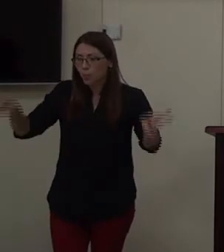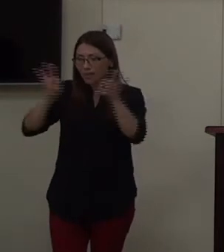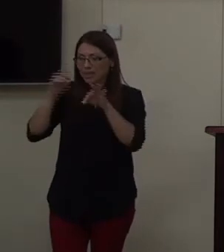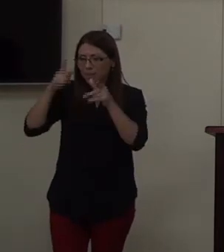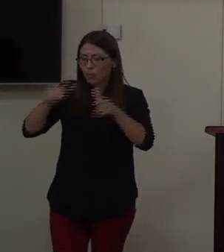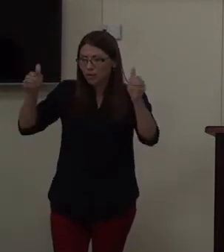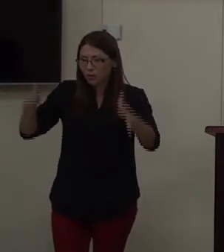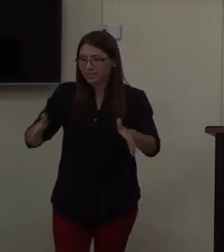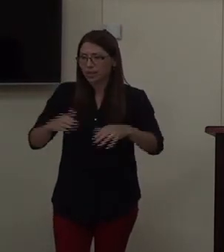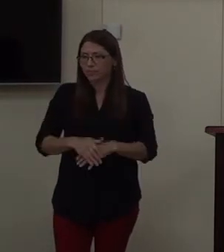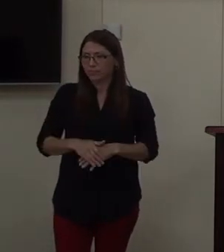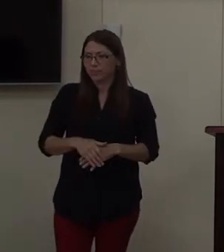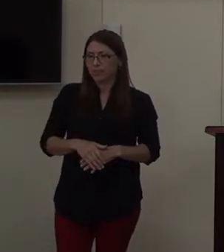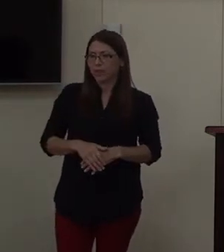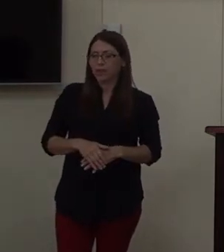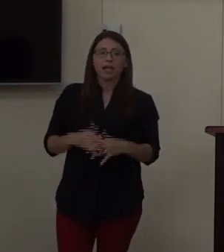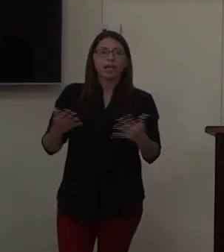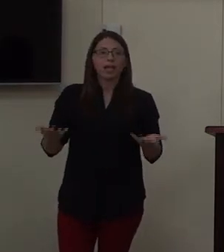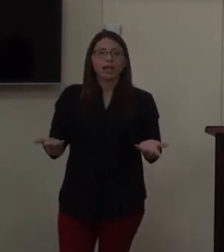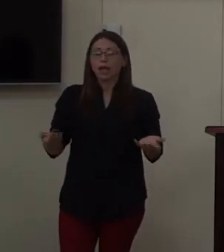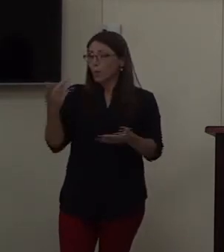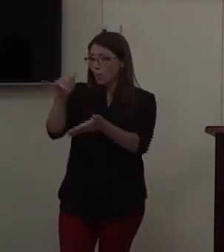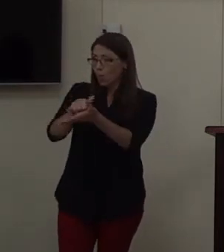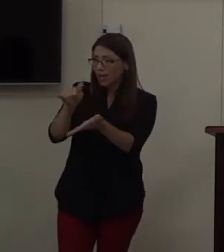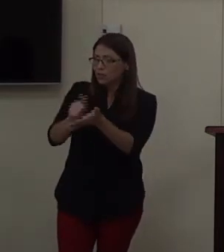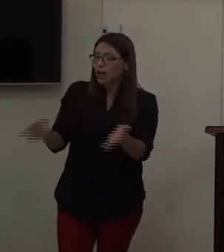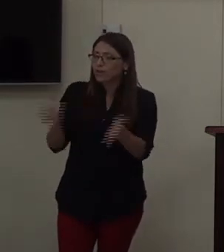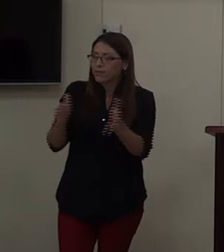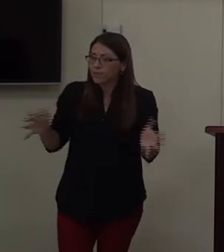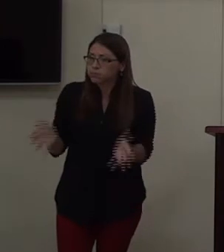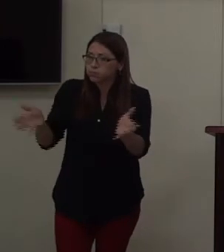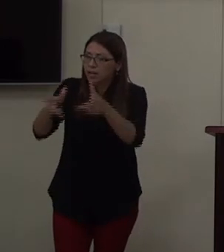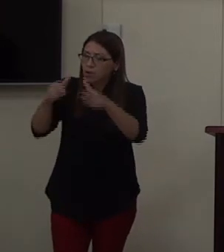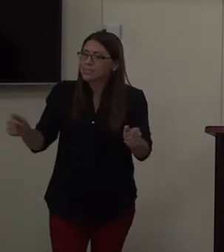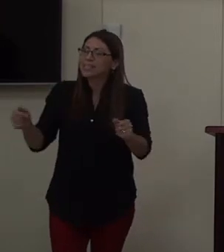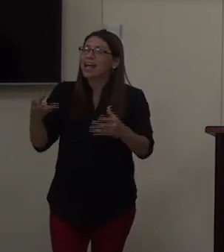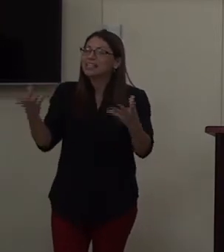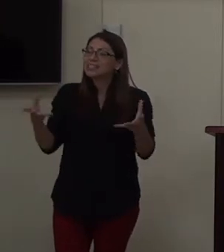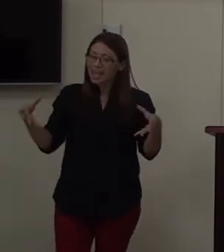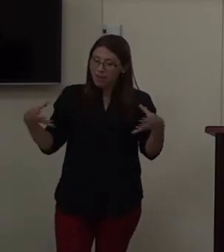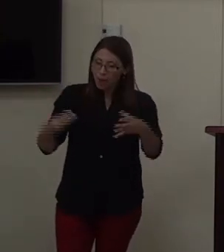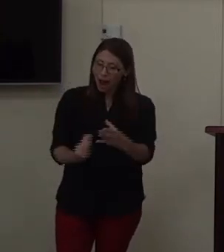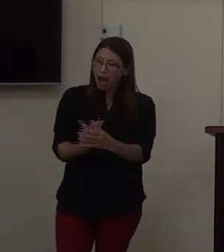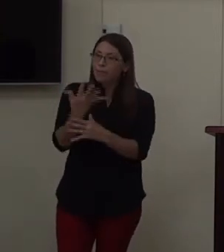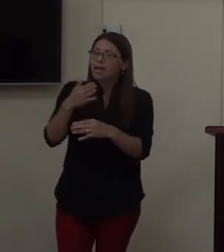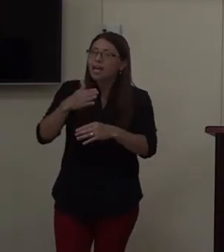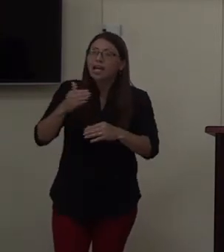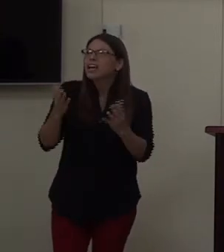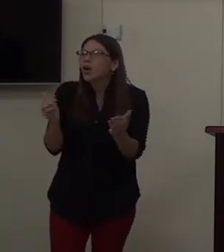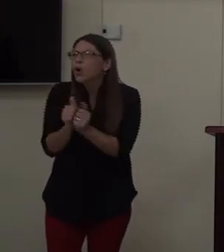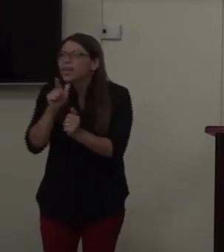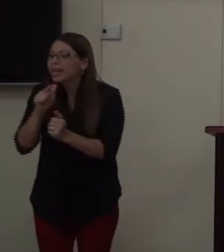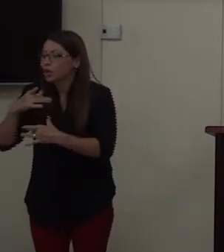lingüista. Y es decir, por eso la revitalización lingüística se arma sobre los intereses de la comunidad y no sobre